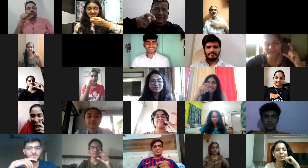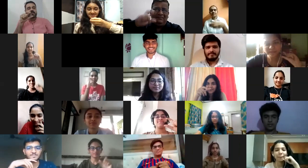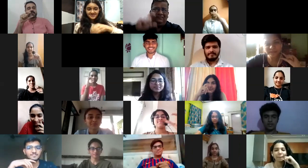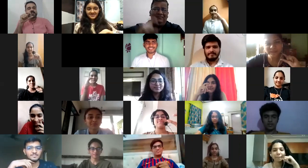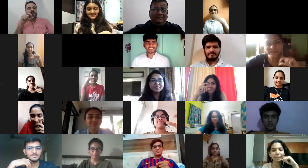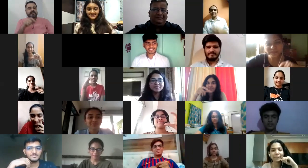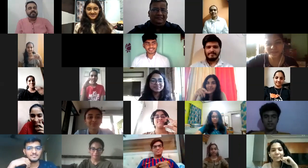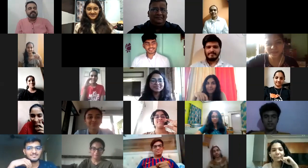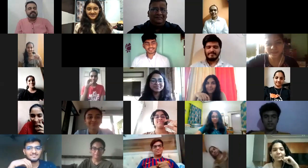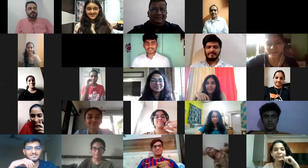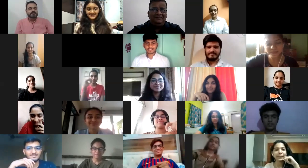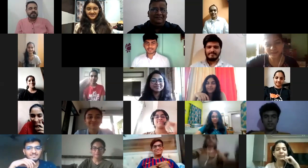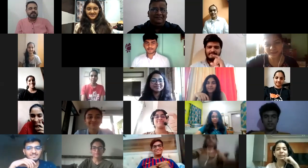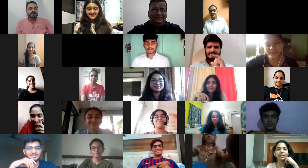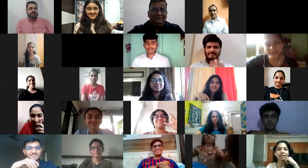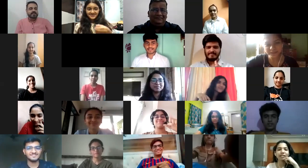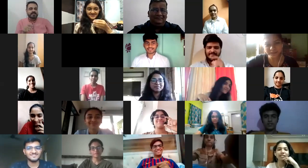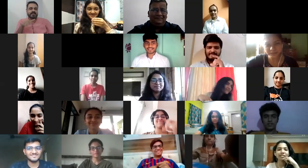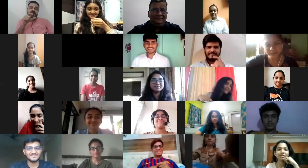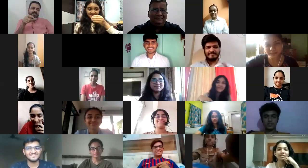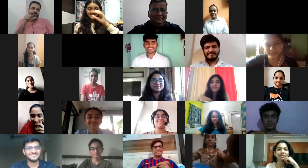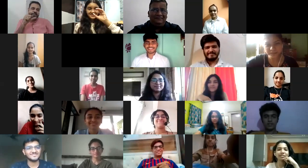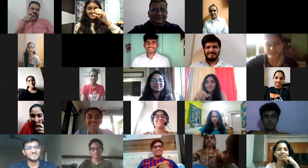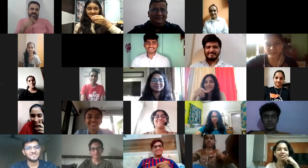college canteen, you would say, coffee के लिए चले क्या?